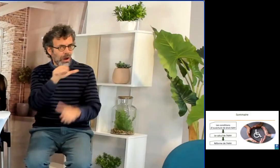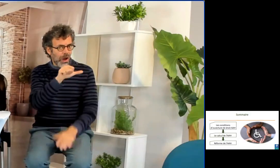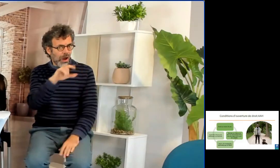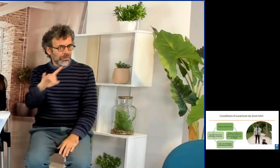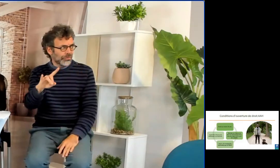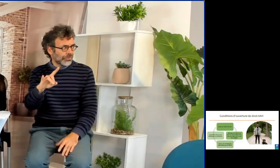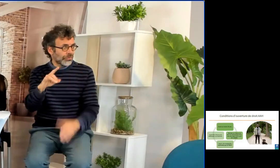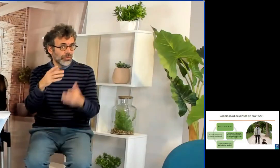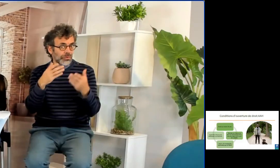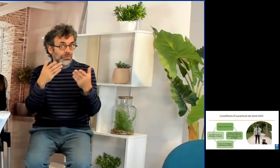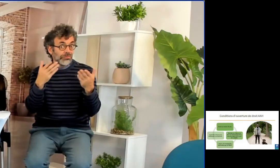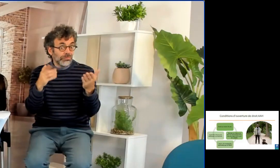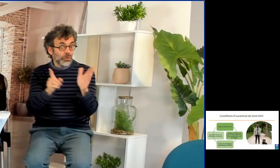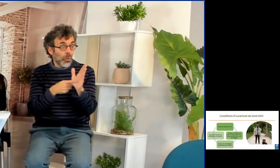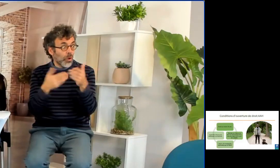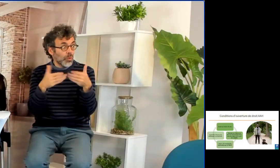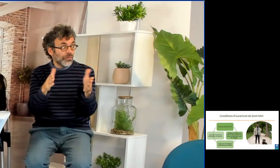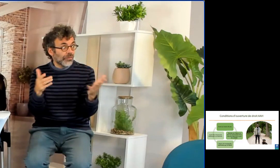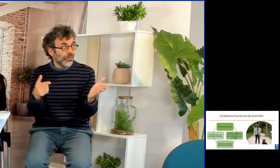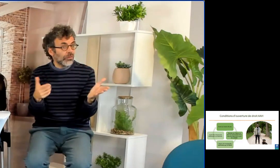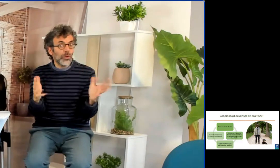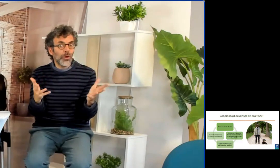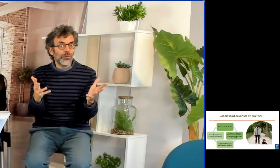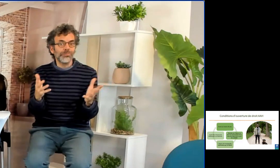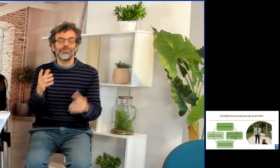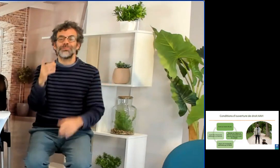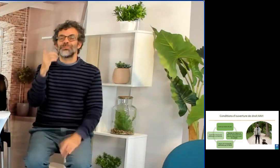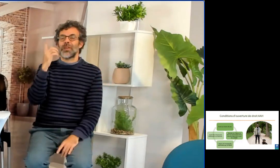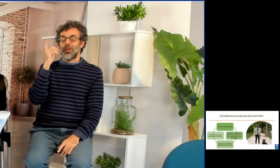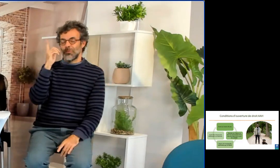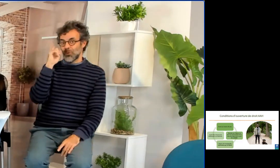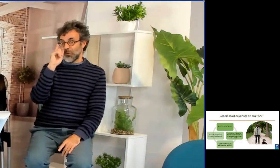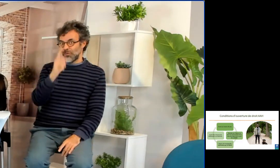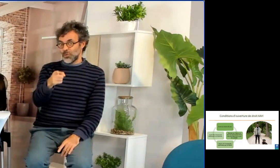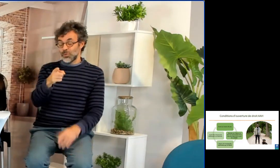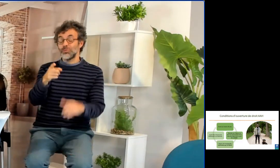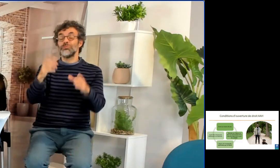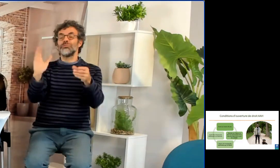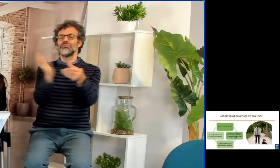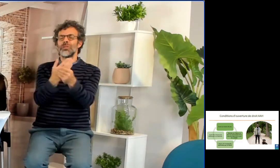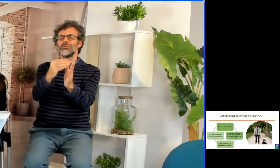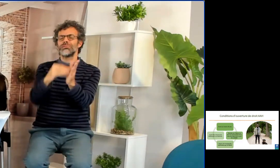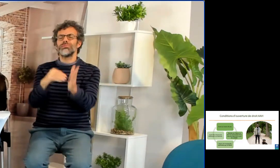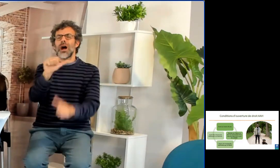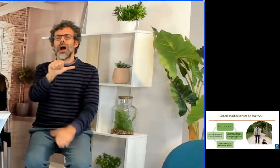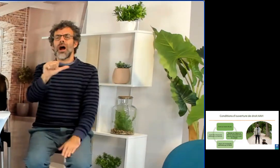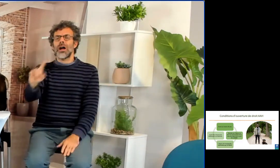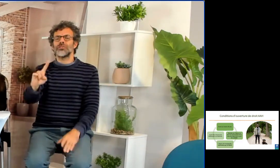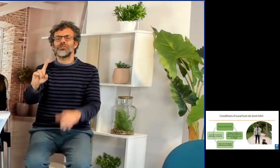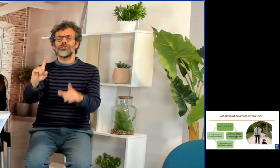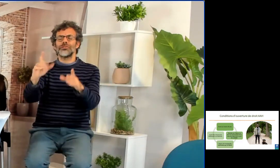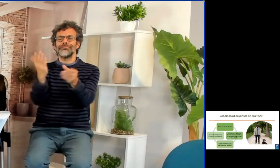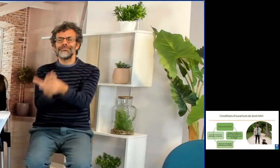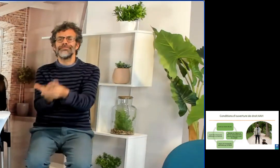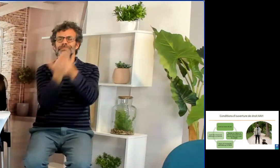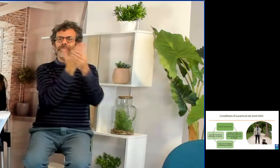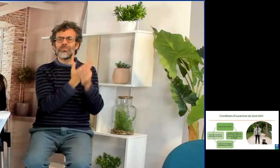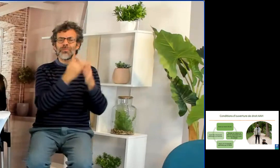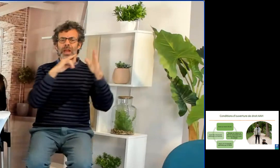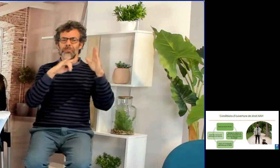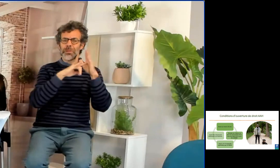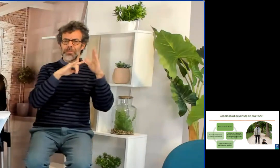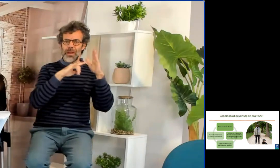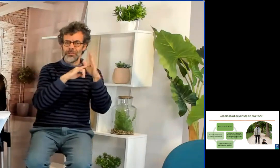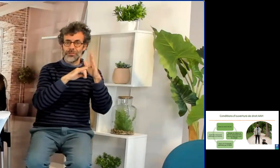demande d'AAH auprès de la MDPH, puis c'est la CDAPH, donc la Commission des droits et